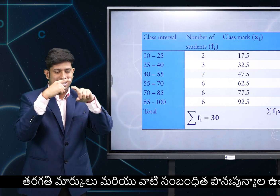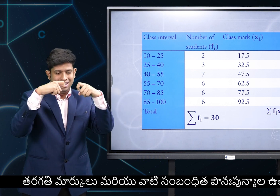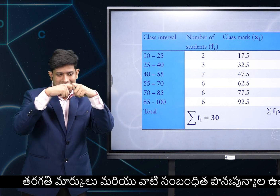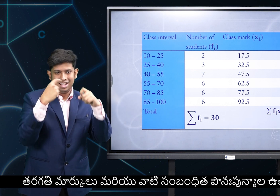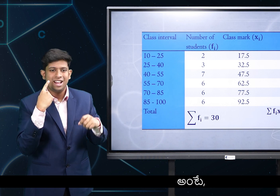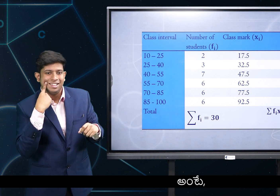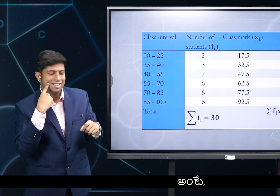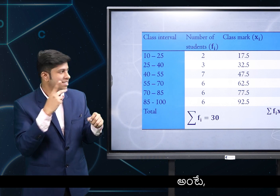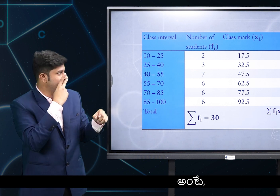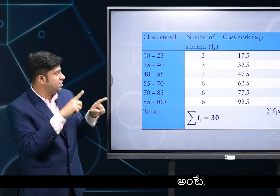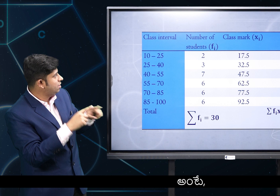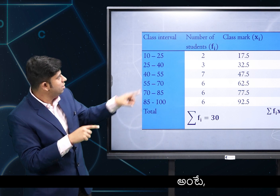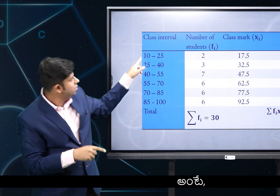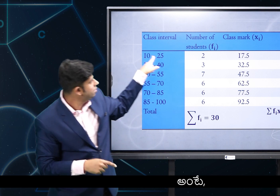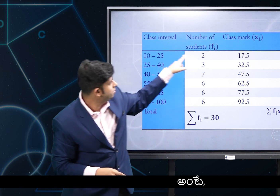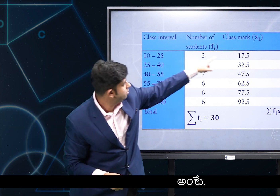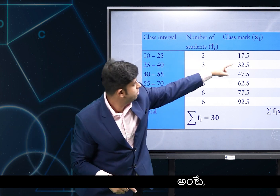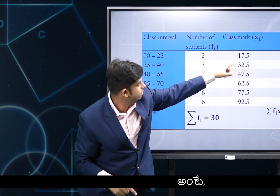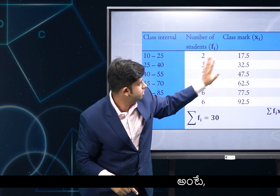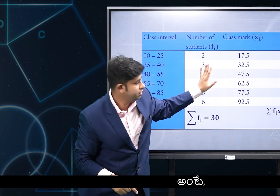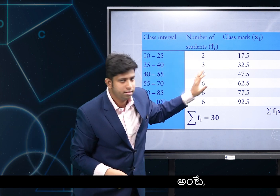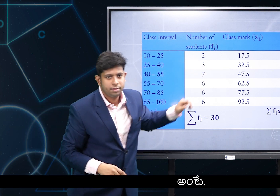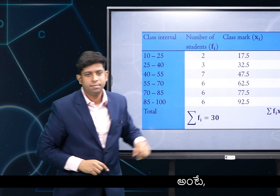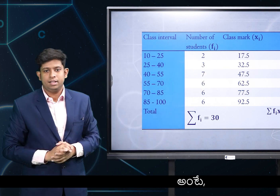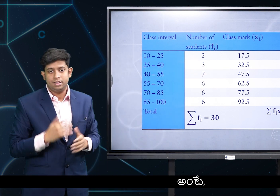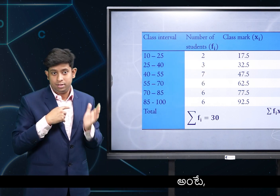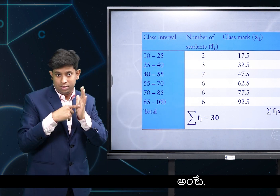కనుగొనండి. F1 x1.